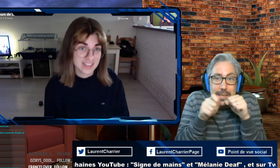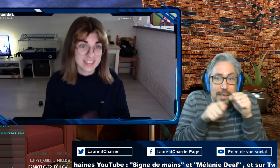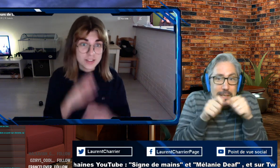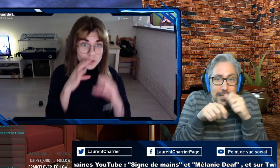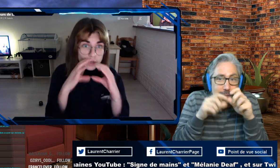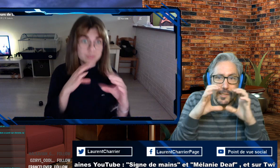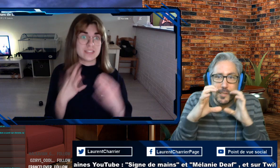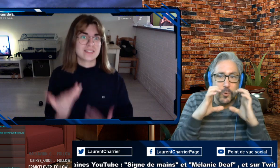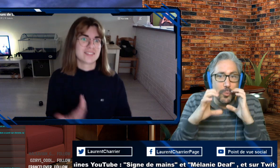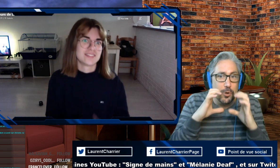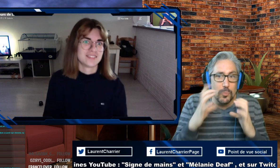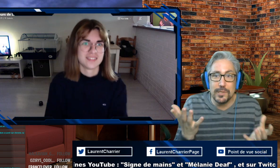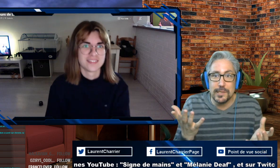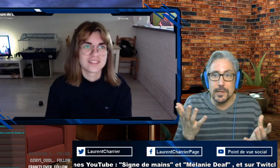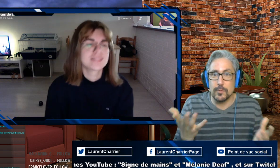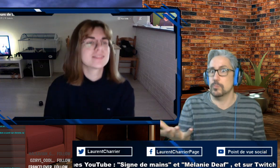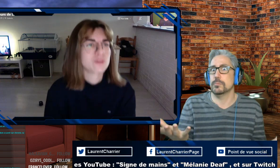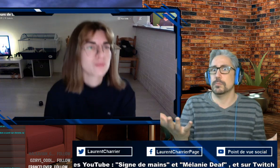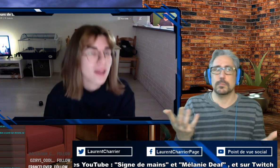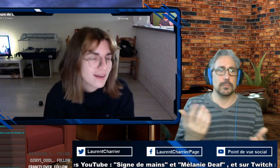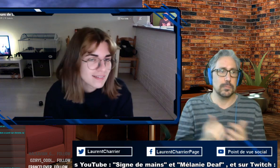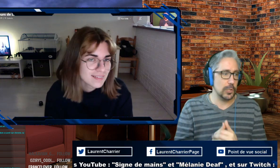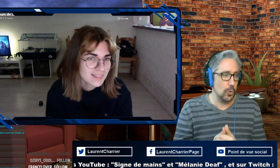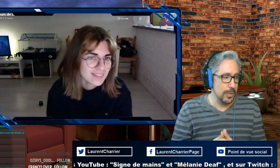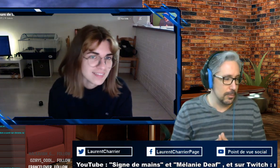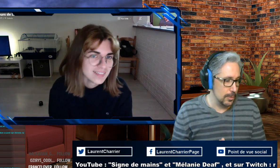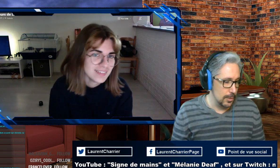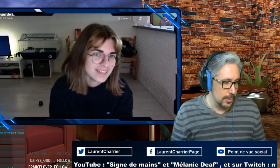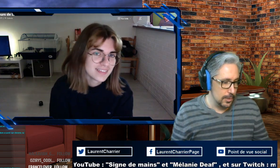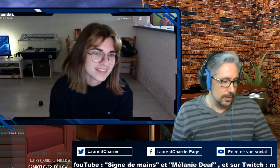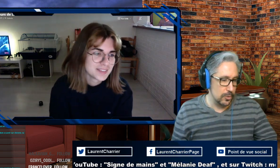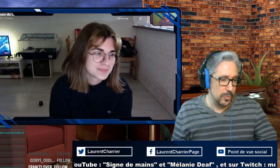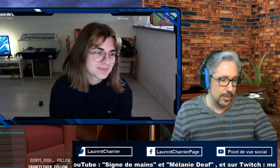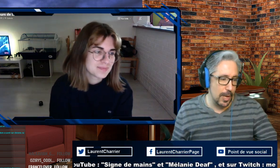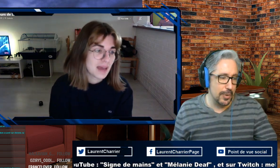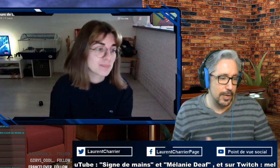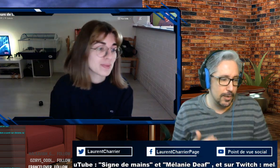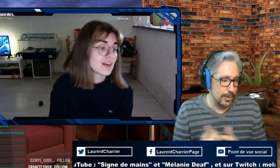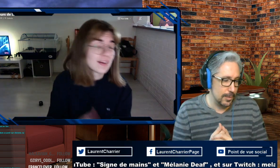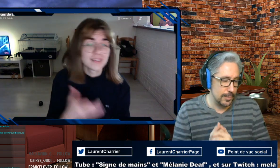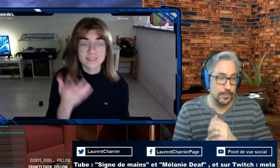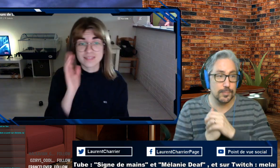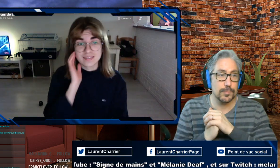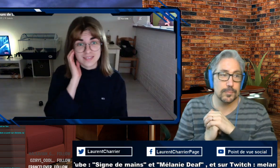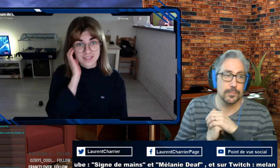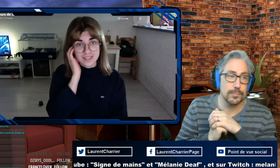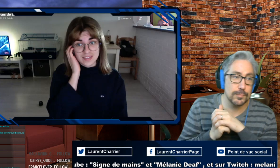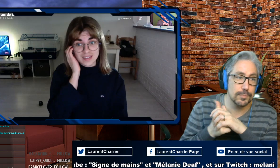puis il signe, on peut communiquer. Bien. C'est trop bien. C'est trop bien. Après.